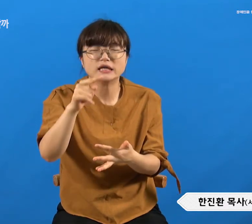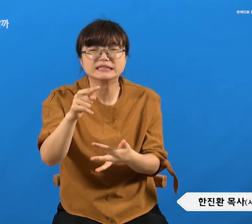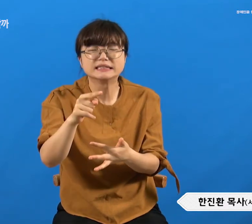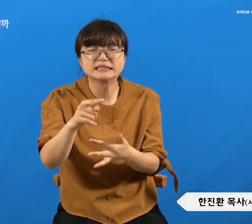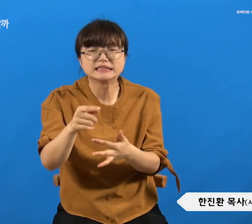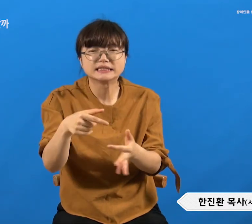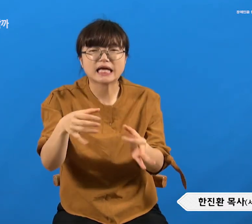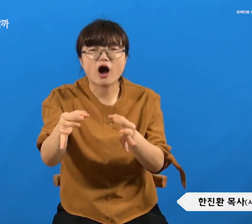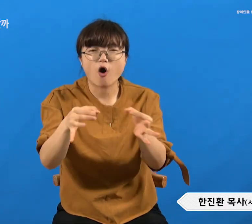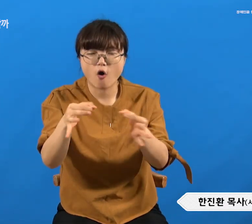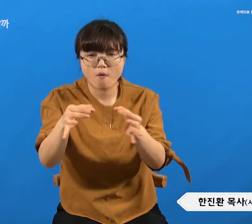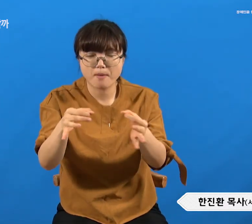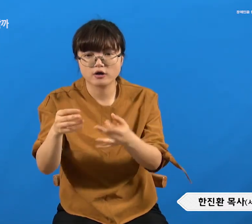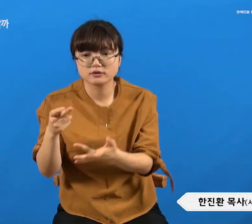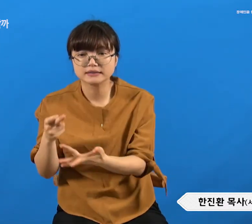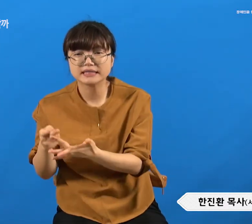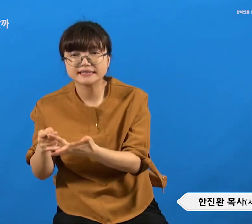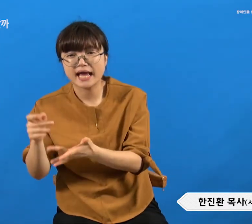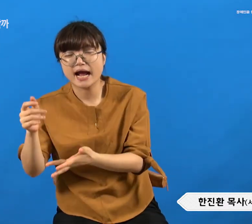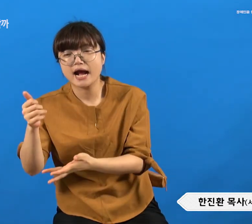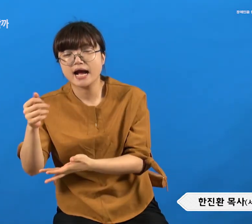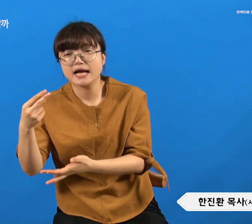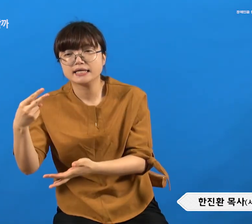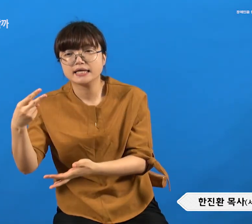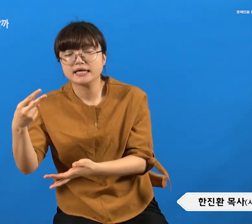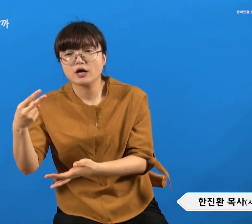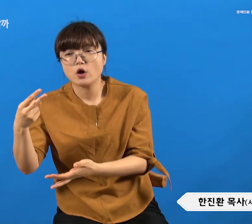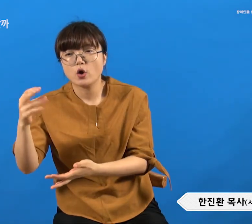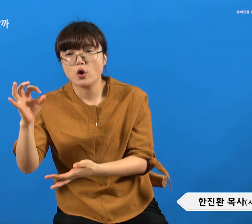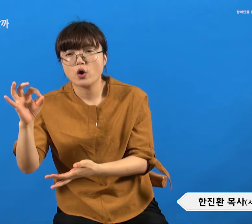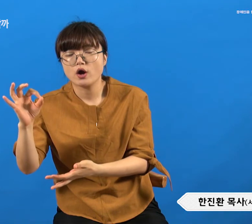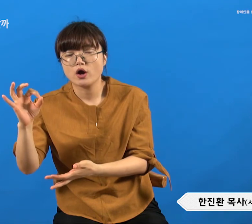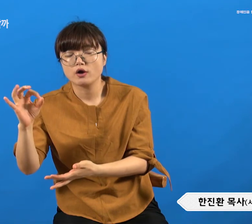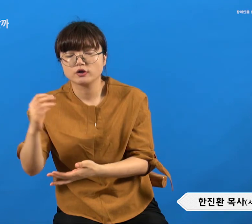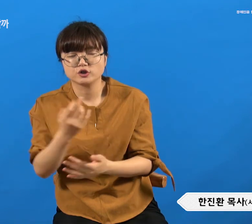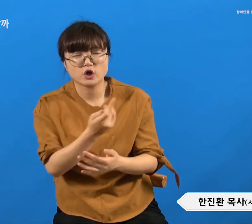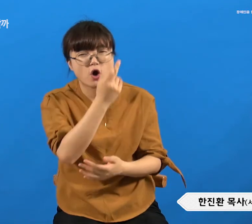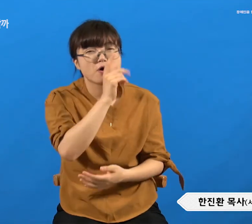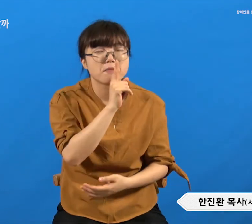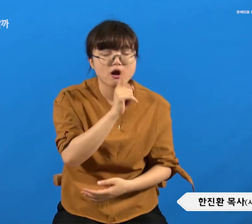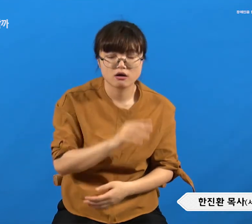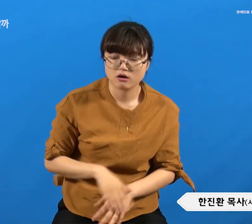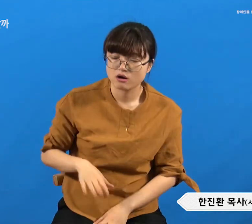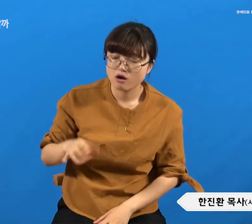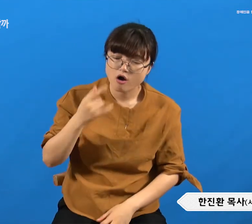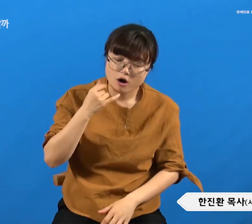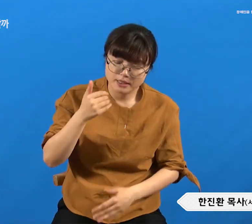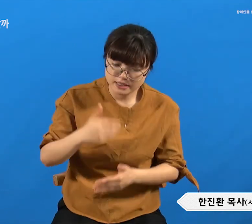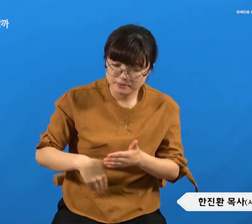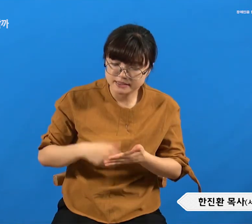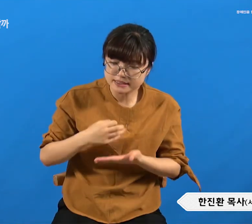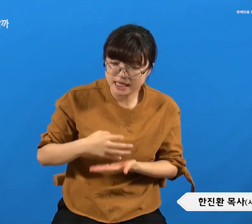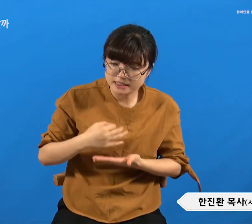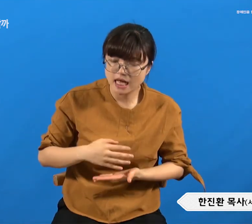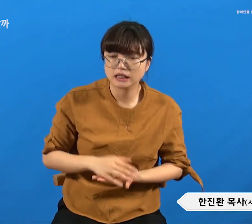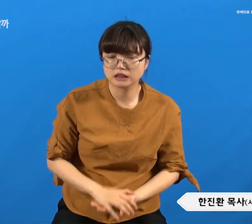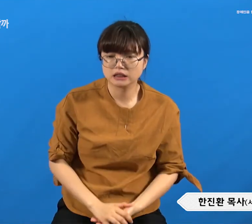이제 이 김명배 집사 외교관입니다. 큰형이 먼저 입을 열었습니다. 어머니 남기신